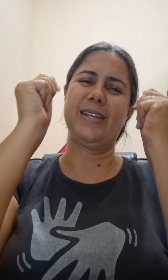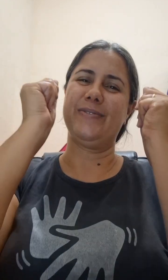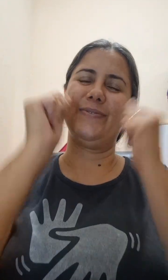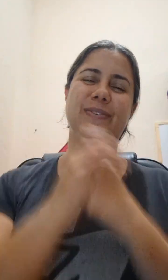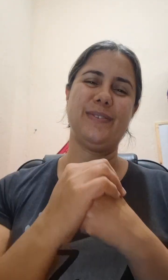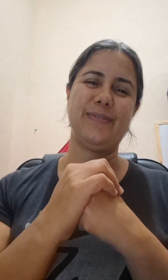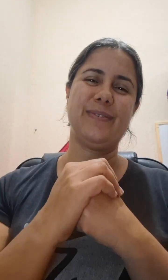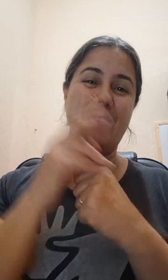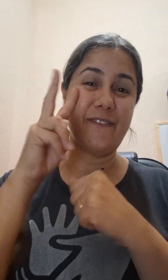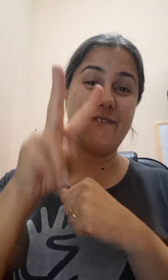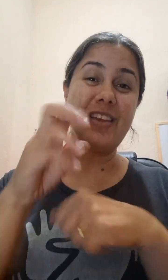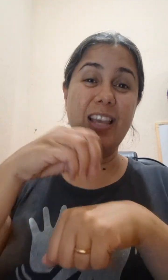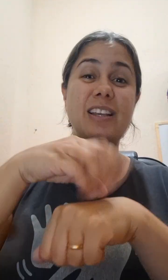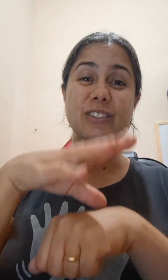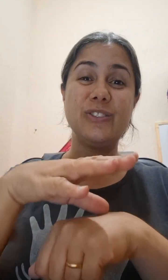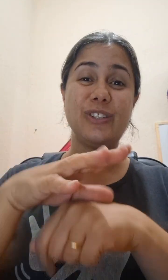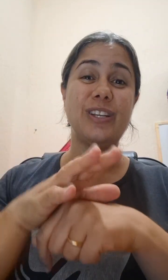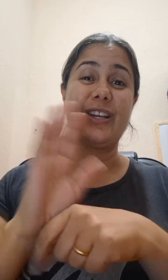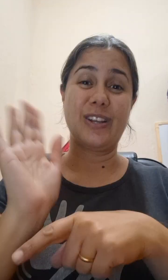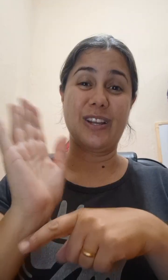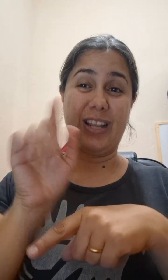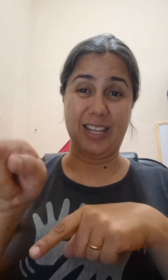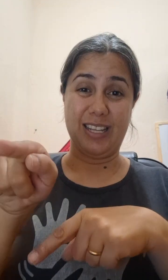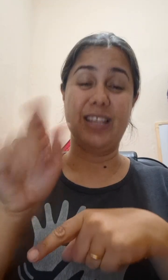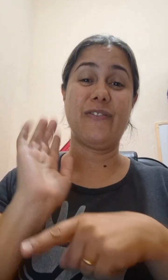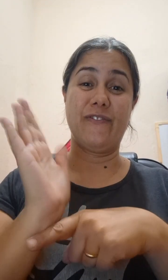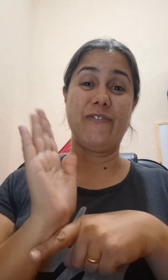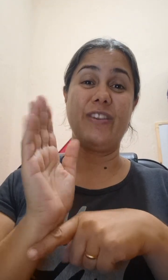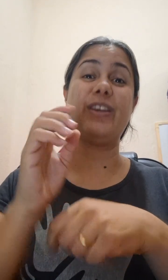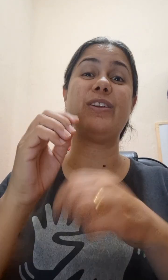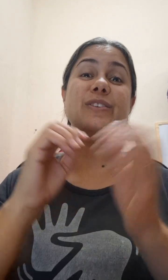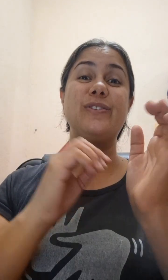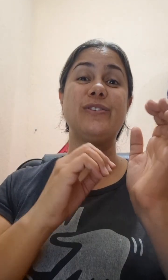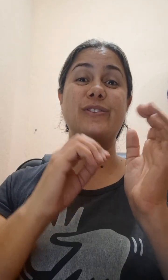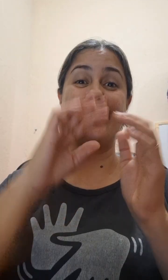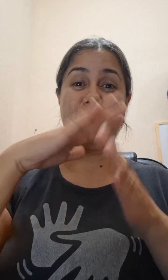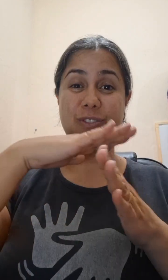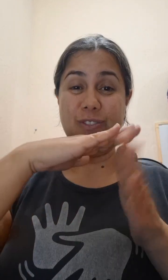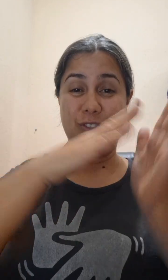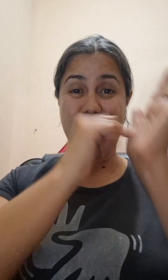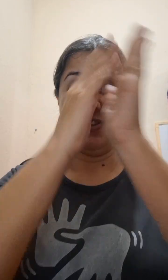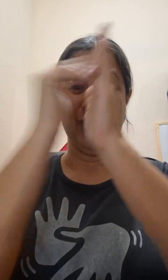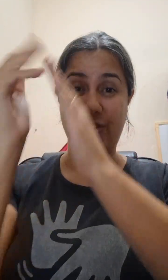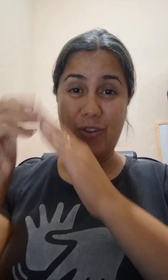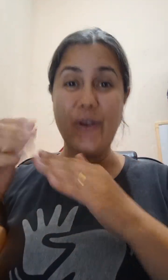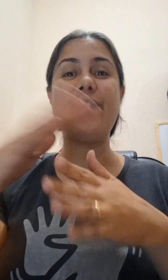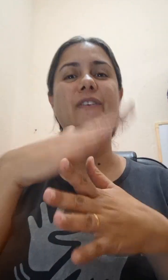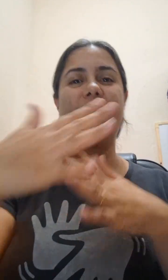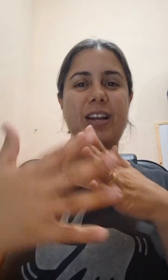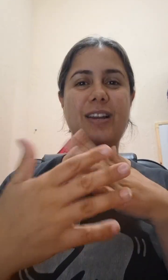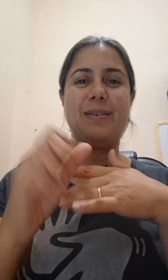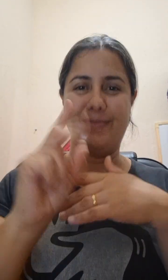Veja a dica aqui no vídeo de louvor em Libras, ok? Beijos, tchau.